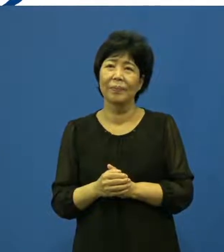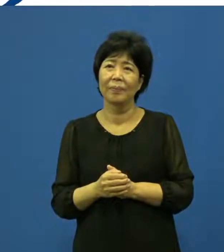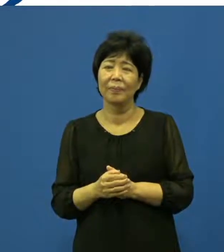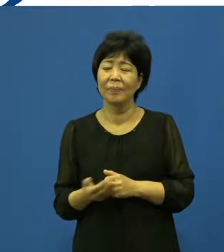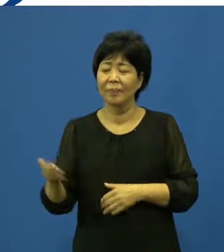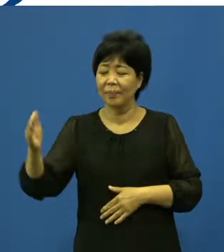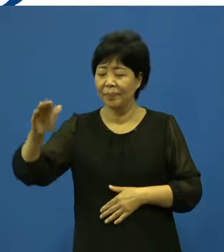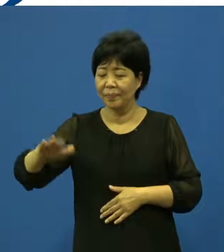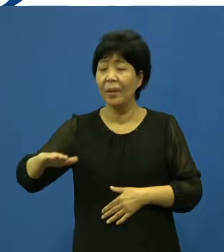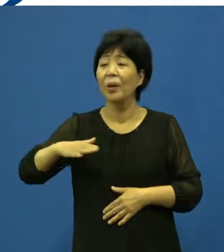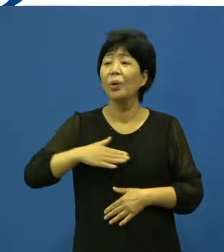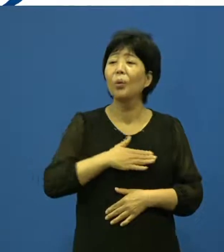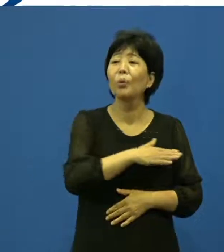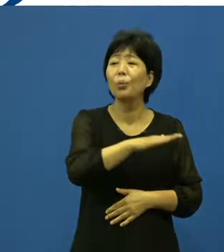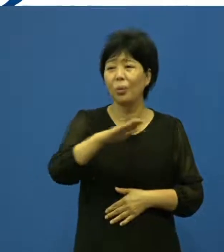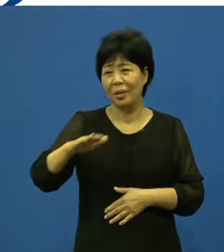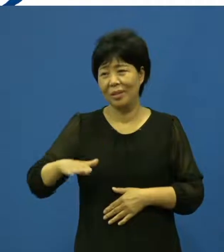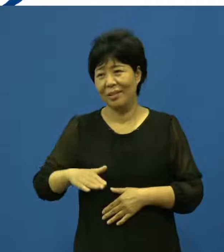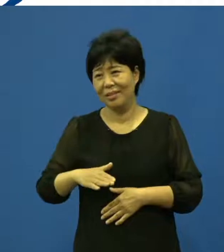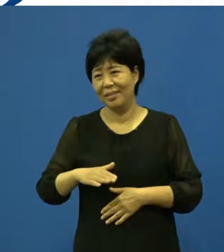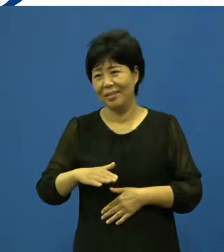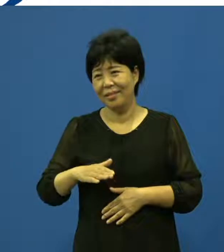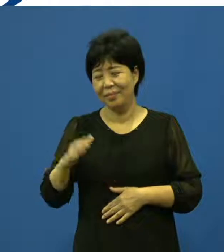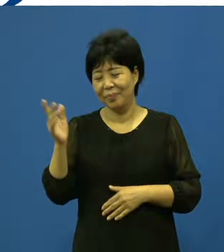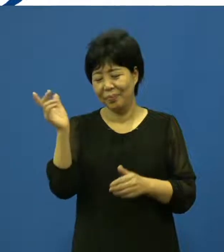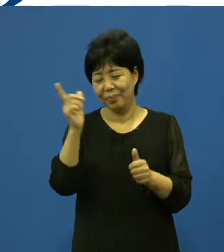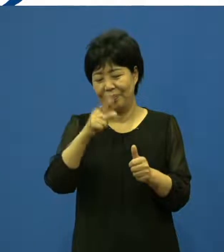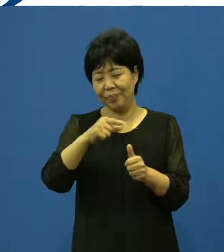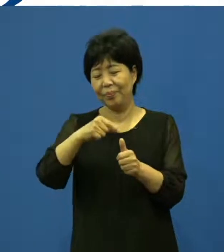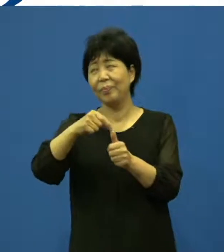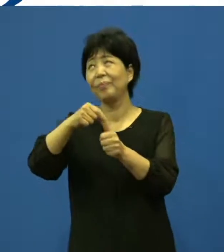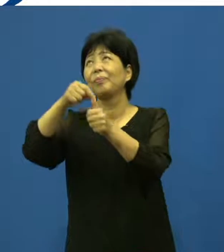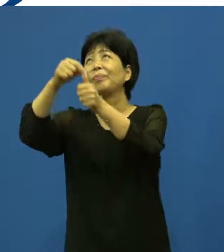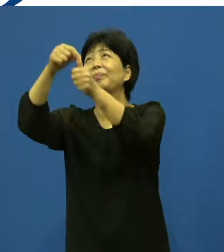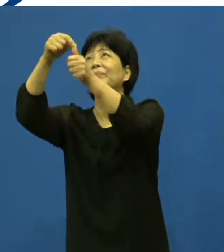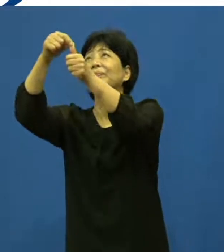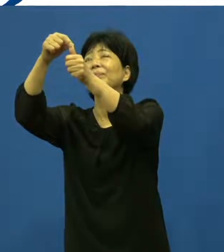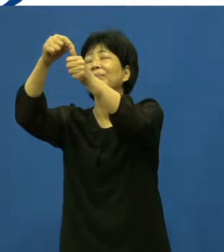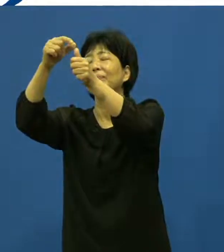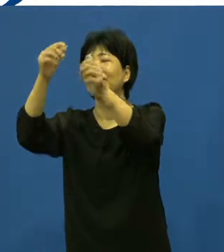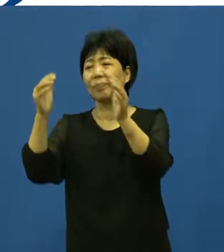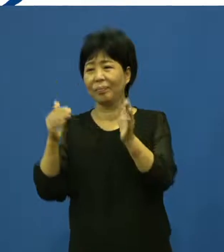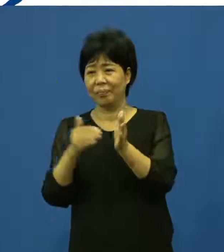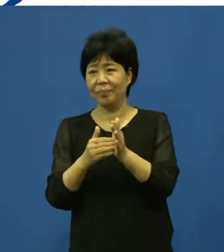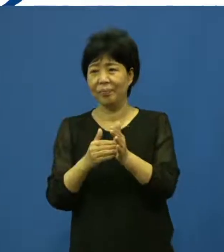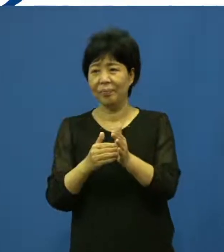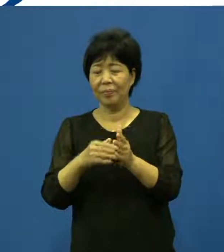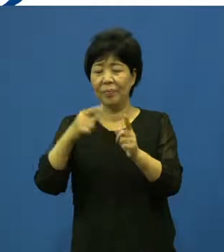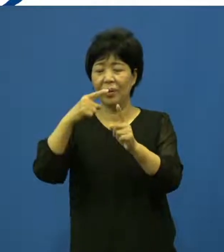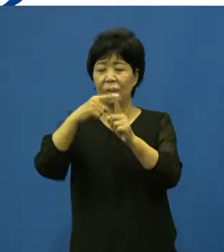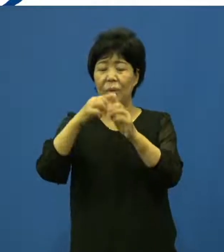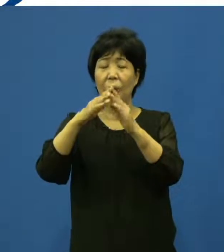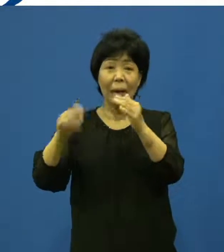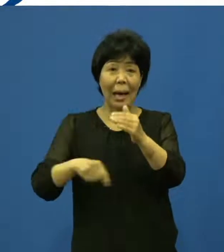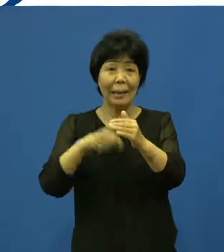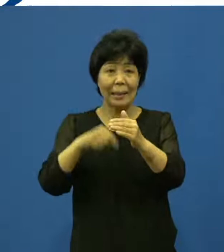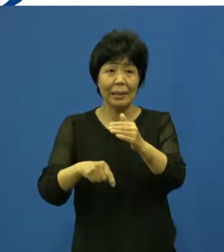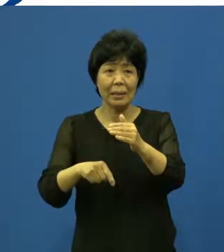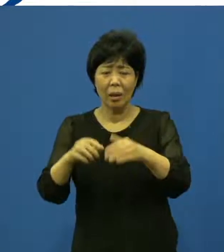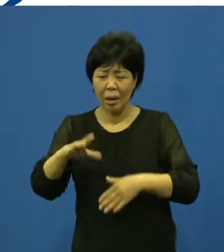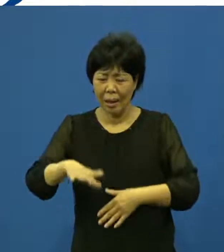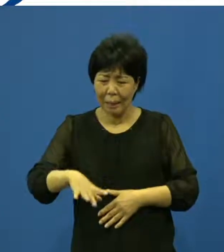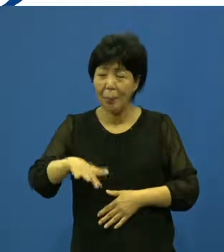근데 우리를 받아주셨습니다. 우리를 구원해 주셨습니다. 우리가 교회 안에서 먼저 하나님의 은혜를 경험해야